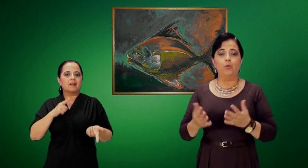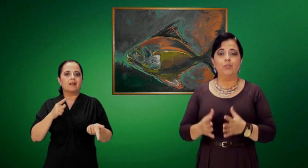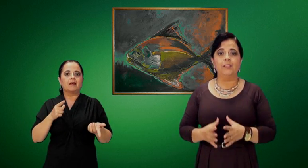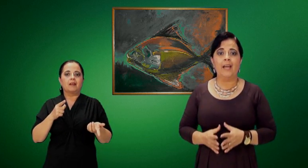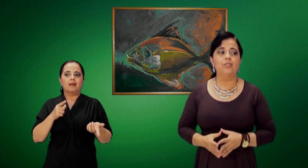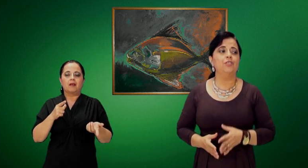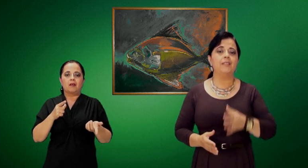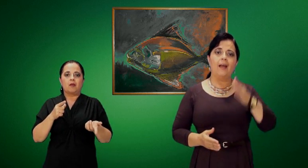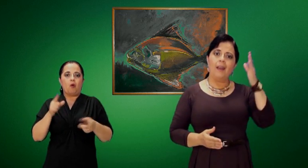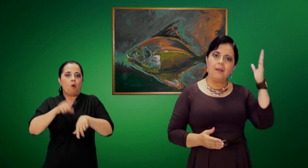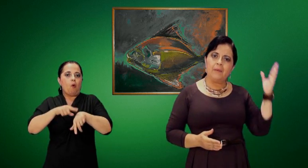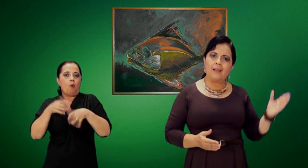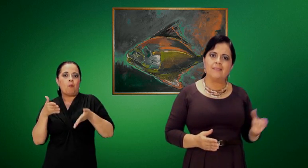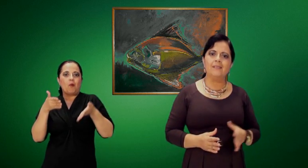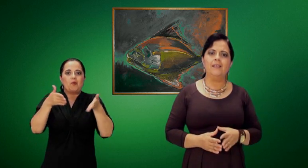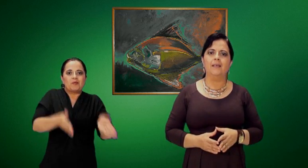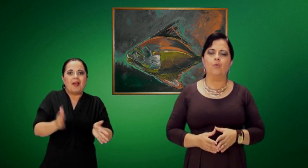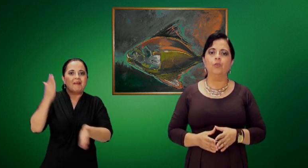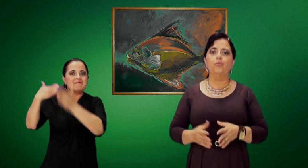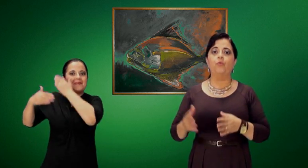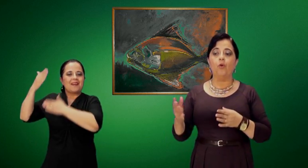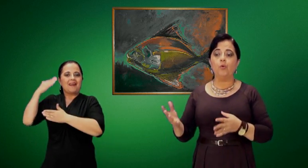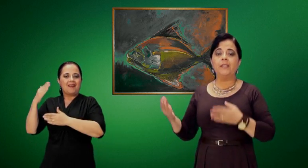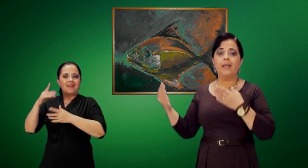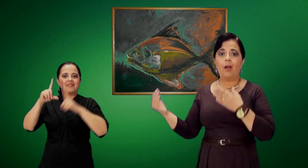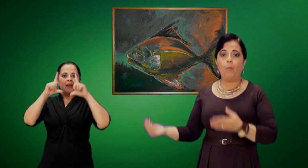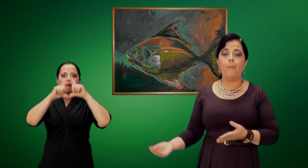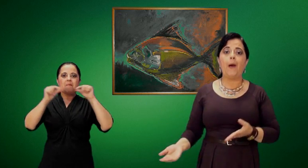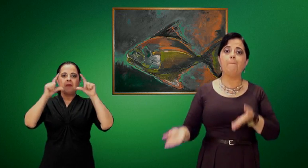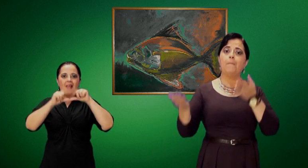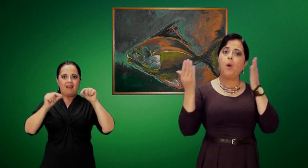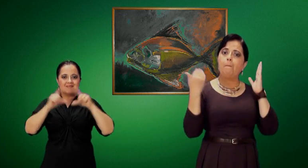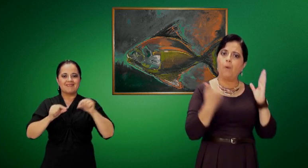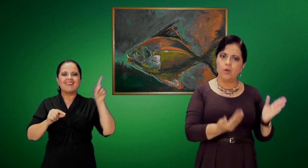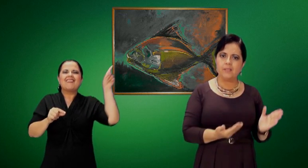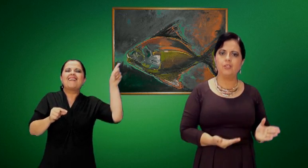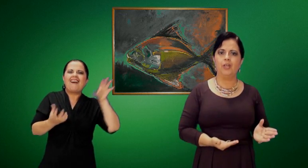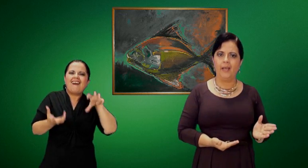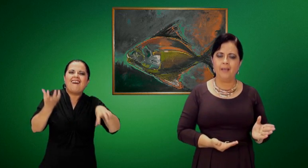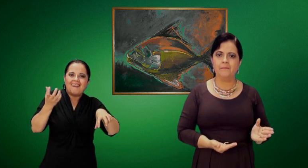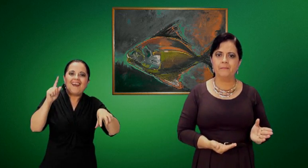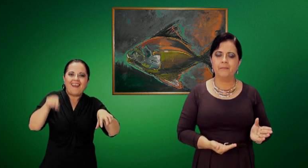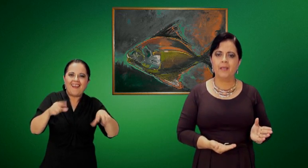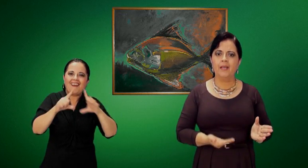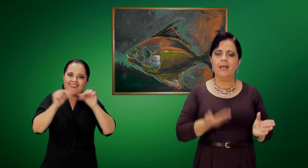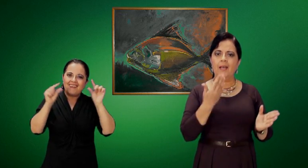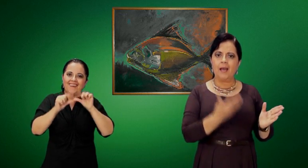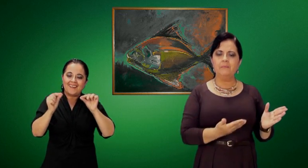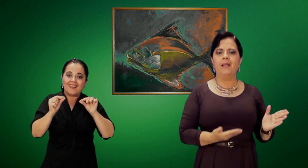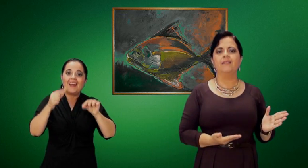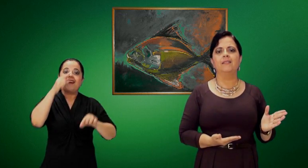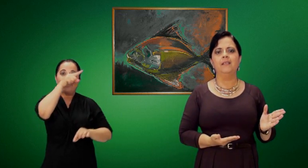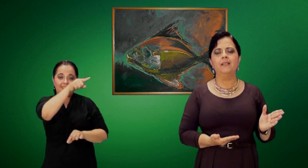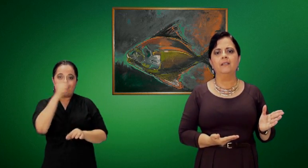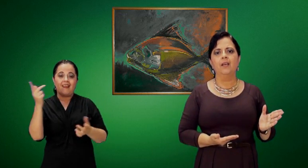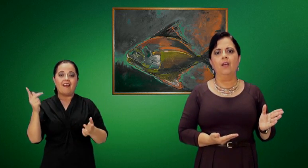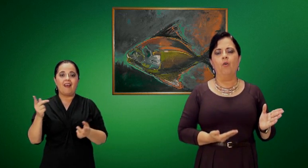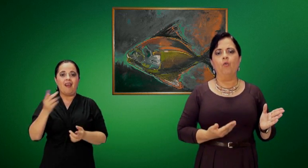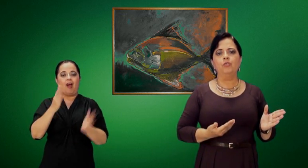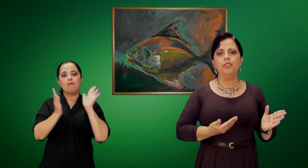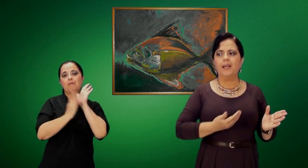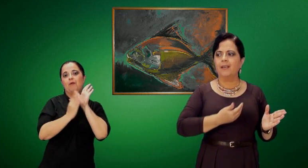tivemos a oportunidade de estar lá em Brasília, quando foram entregar a proposta de lei, lá em